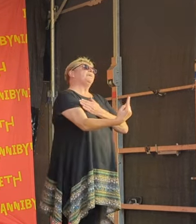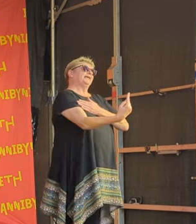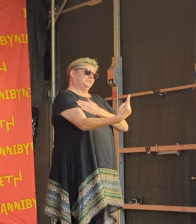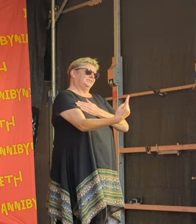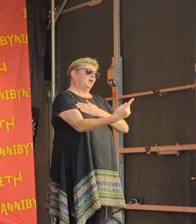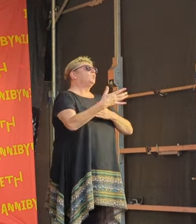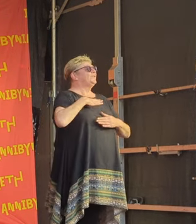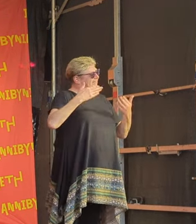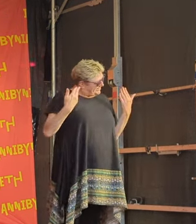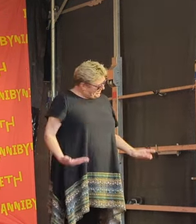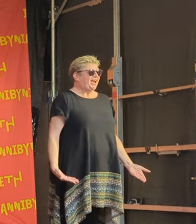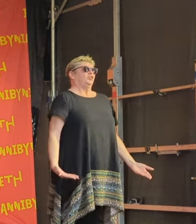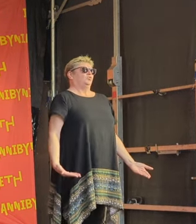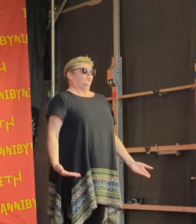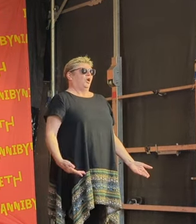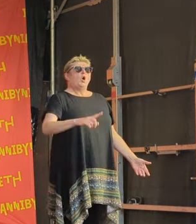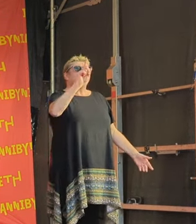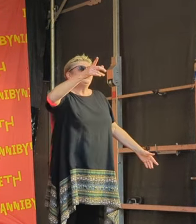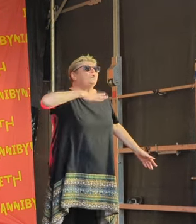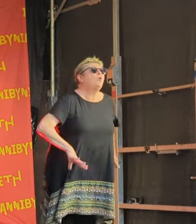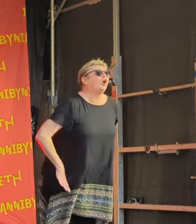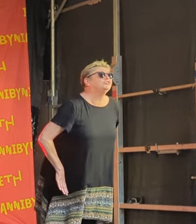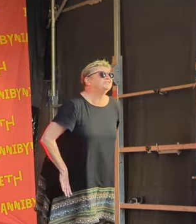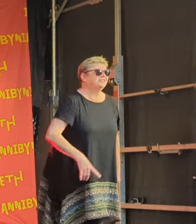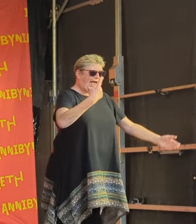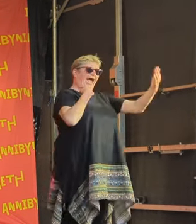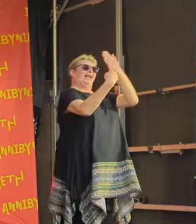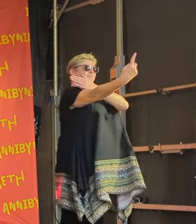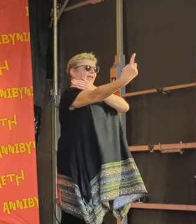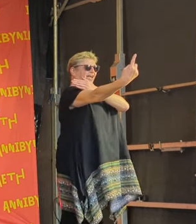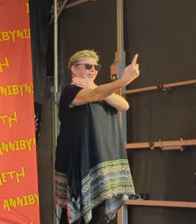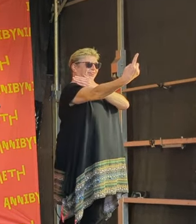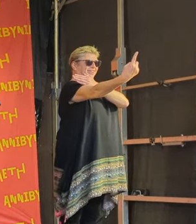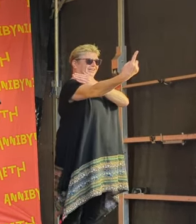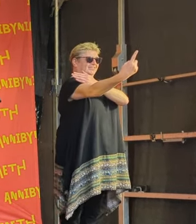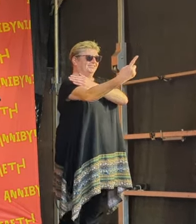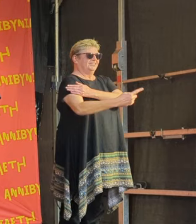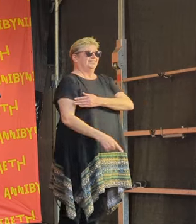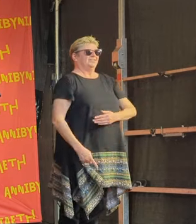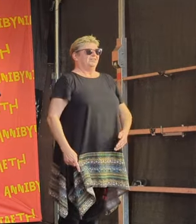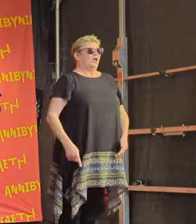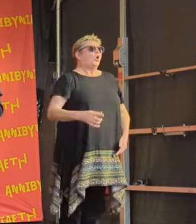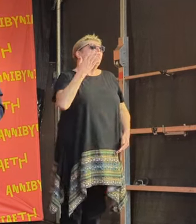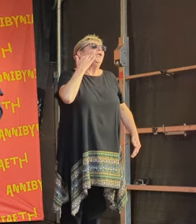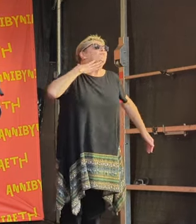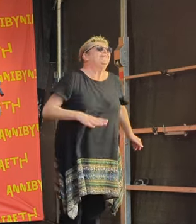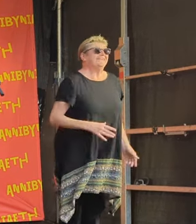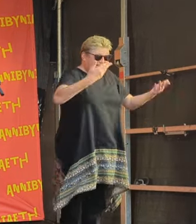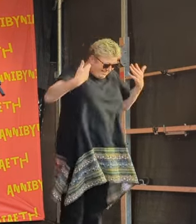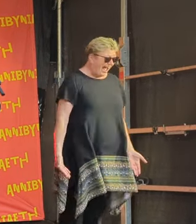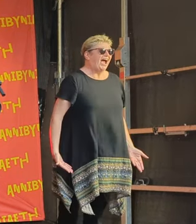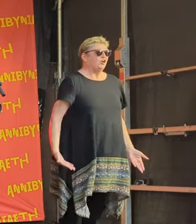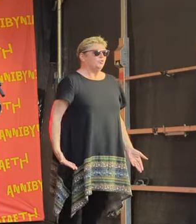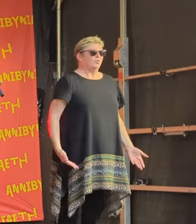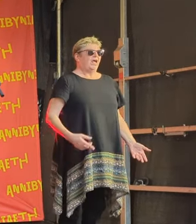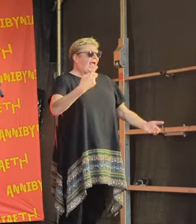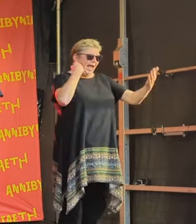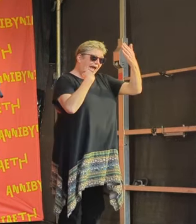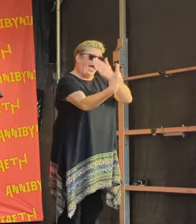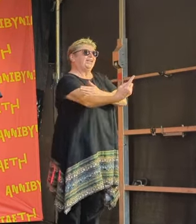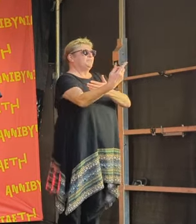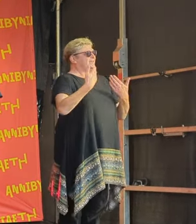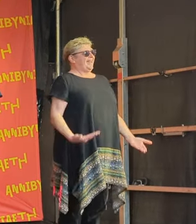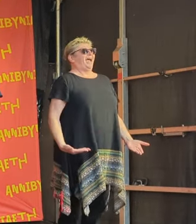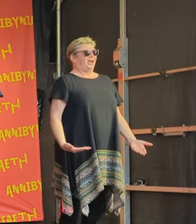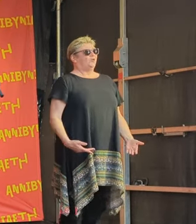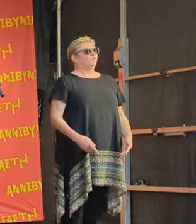We need it now. Bydd yn isio annibyniaeth. Bydd yn ei angen o nawr. Annibyniaeth